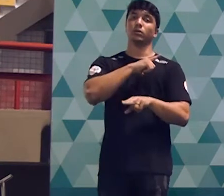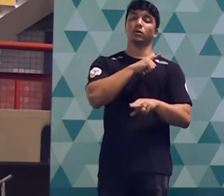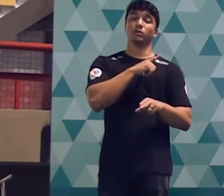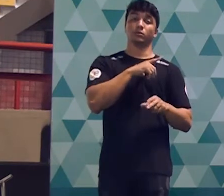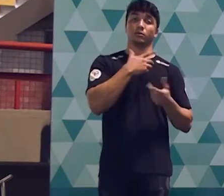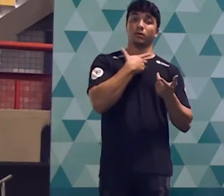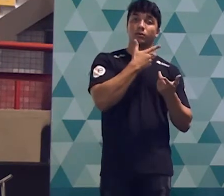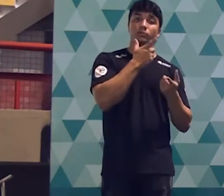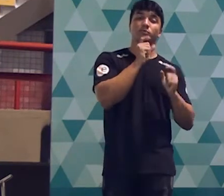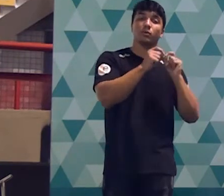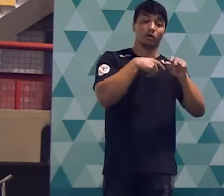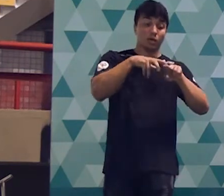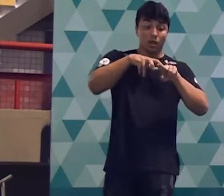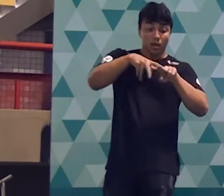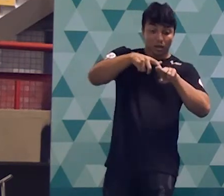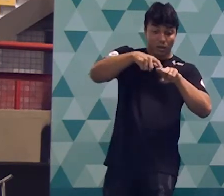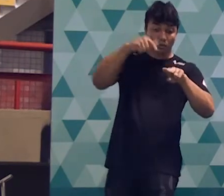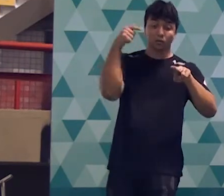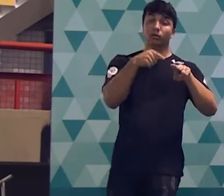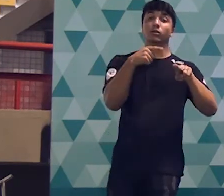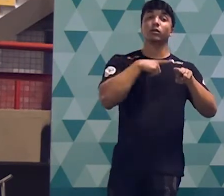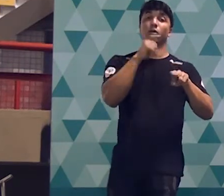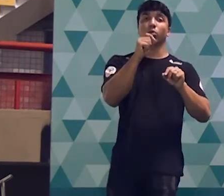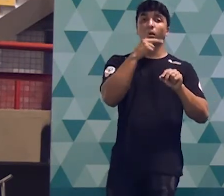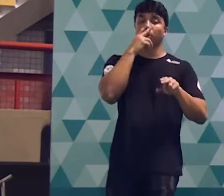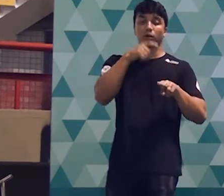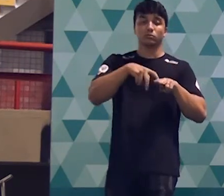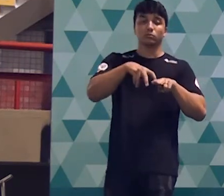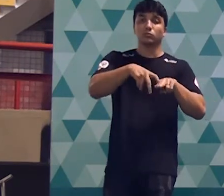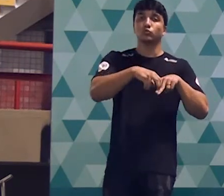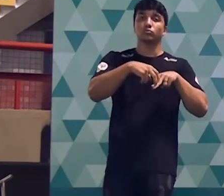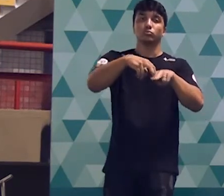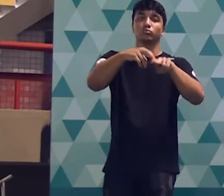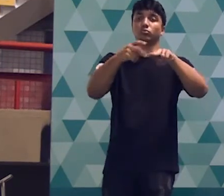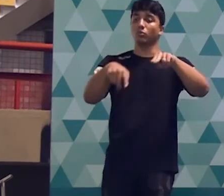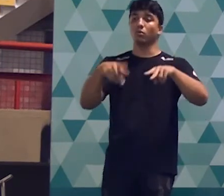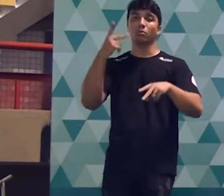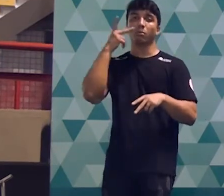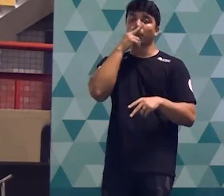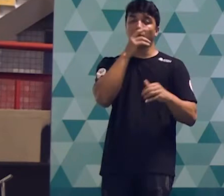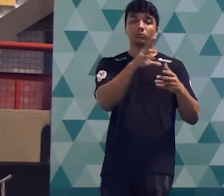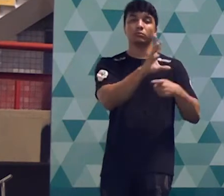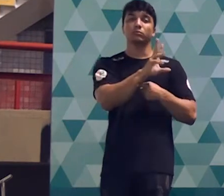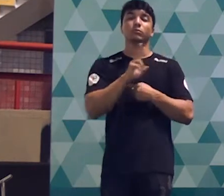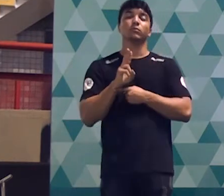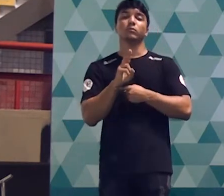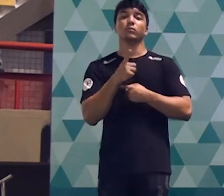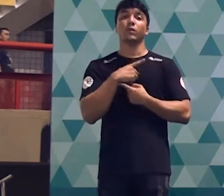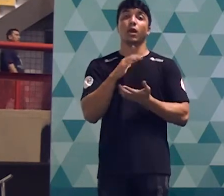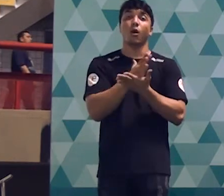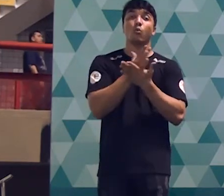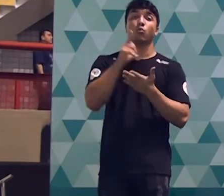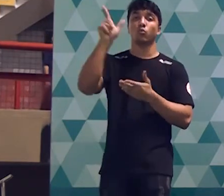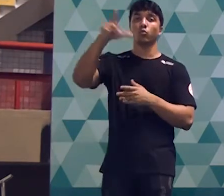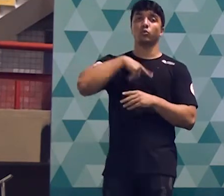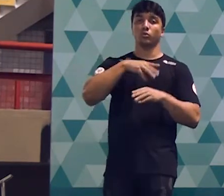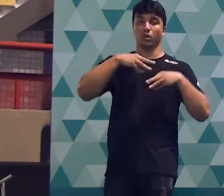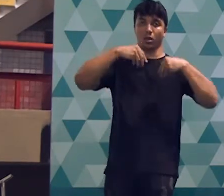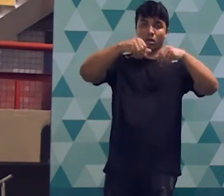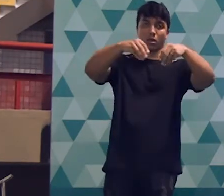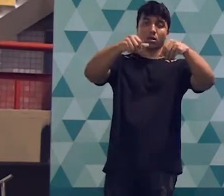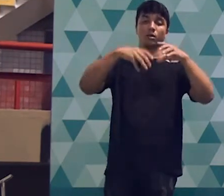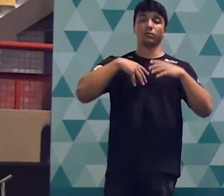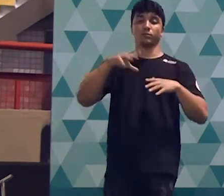atenção, gente, o skate é o surf do cimento. E no lugar que tem neve, tem